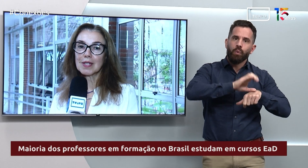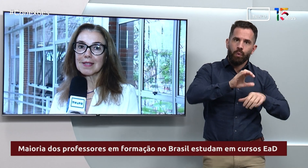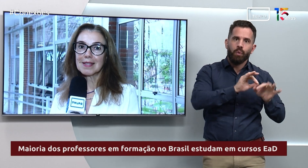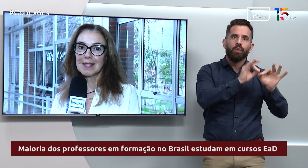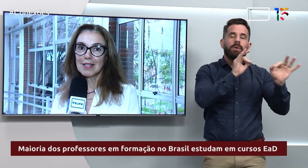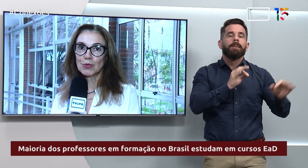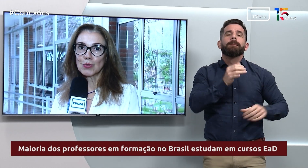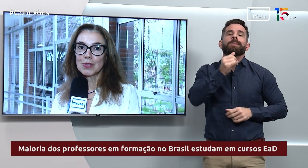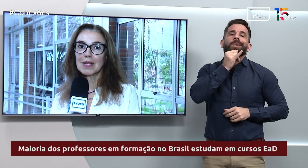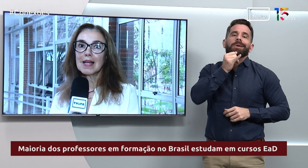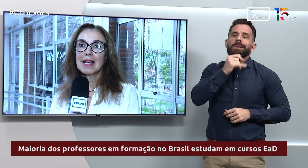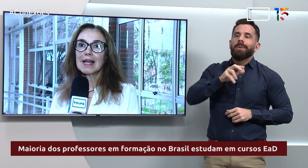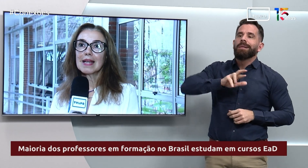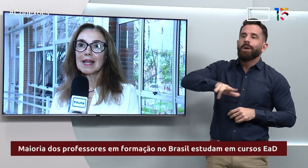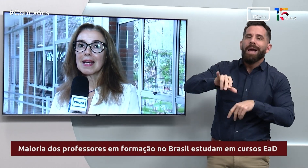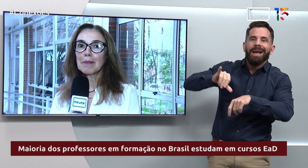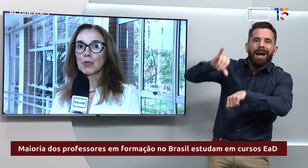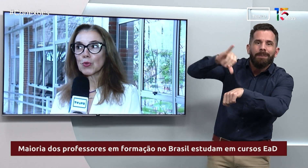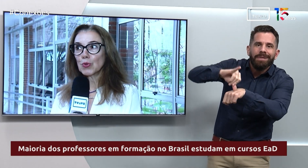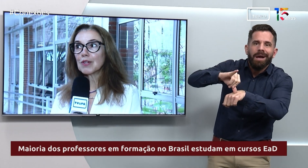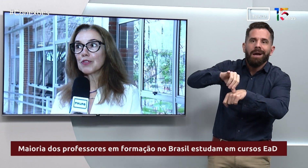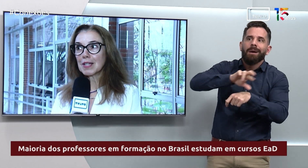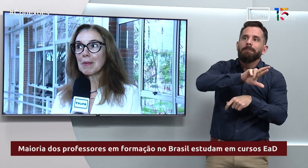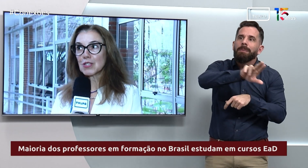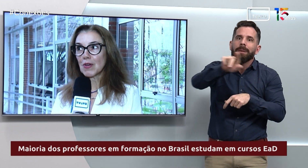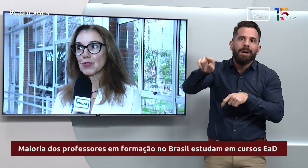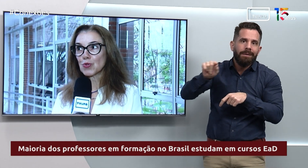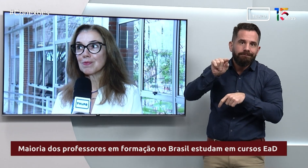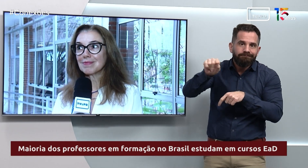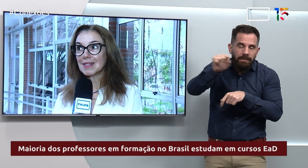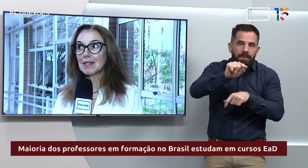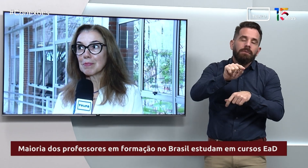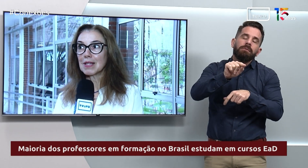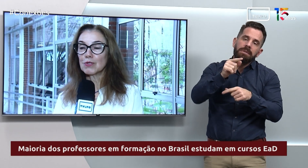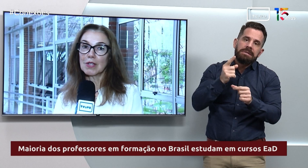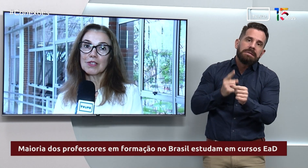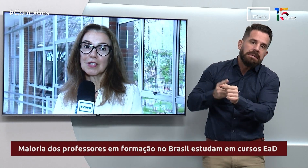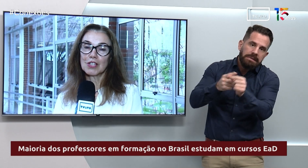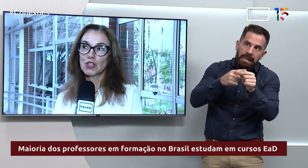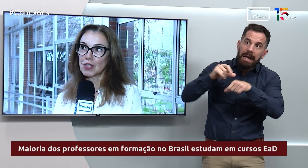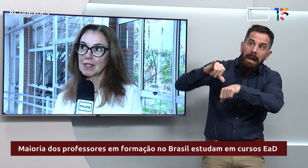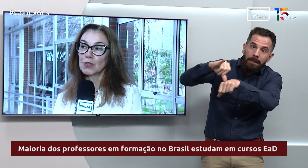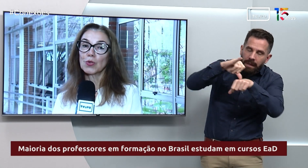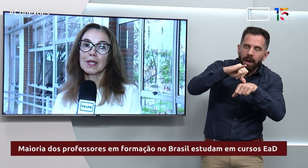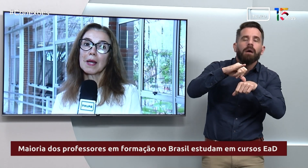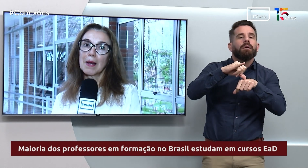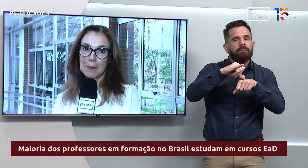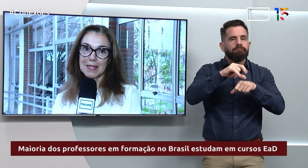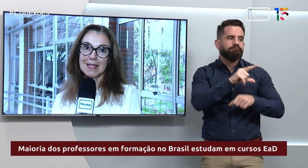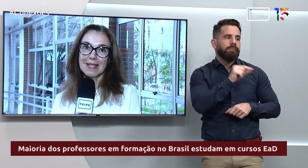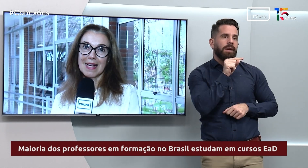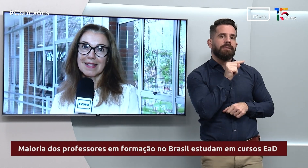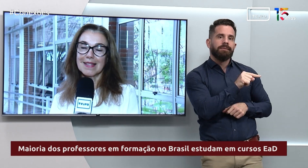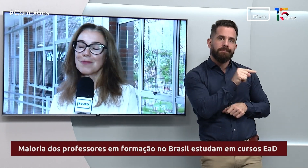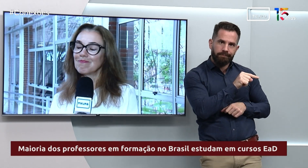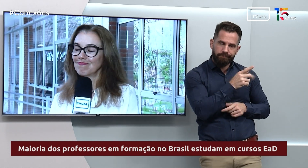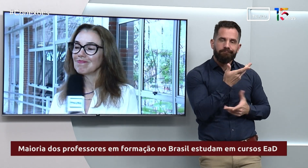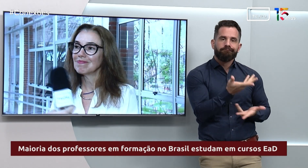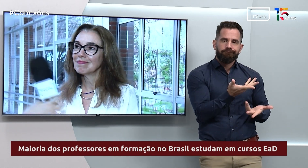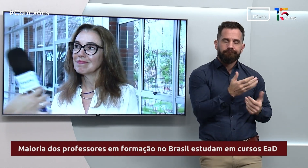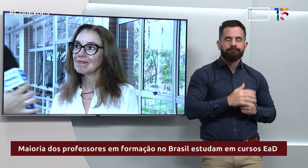dos grandes centros, a procura fica mais fácil, né, pelo ensino à distância do que